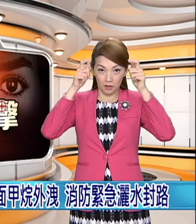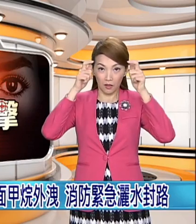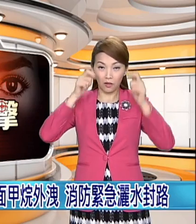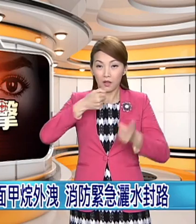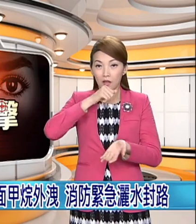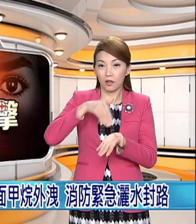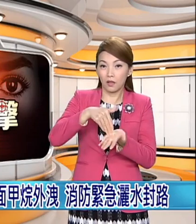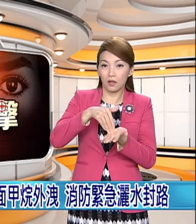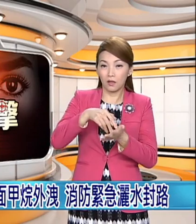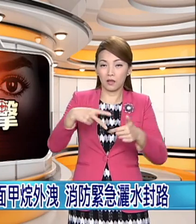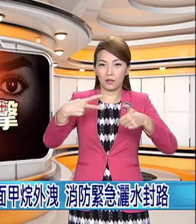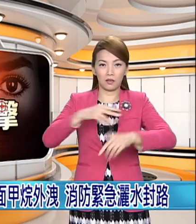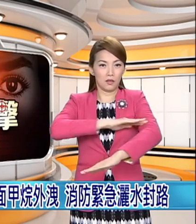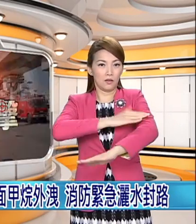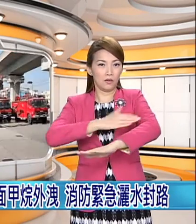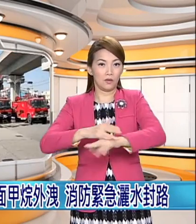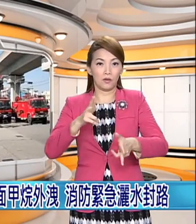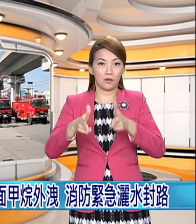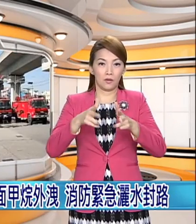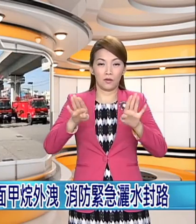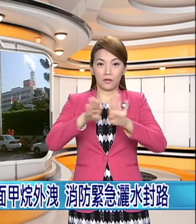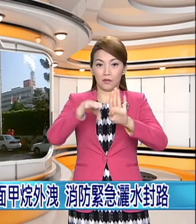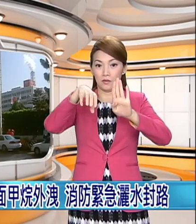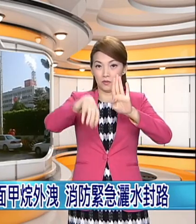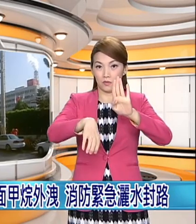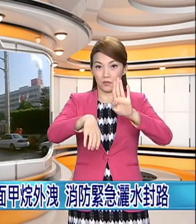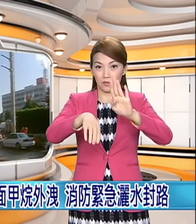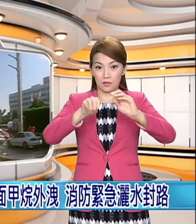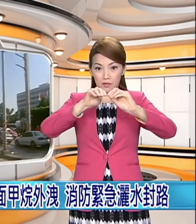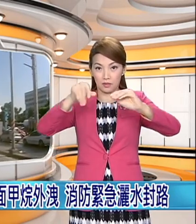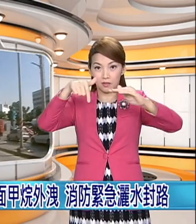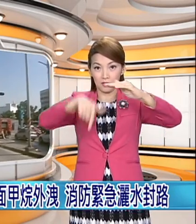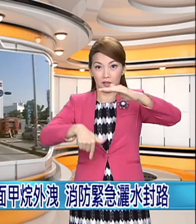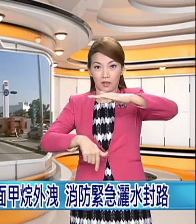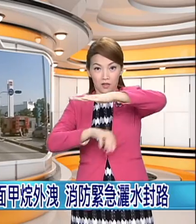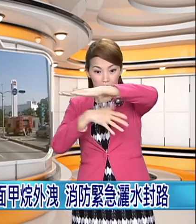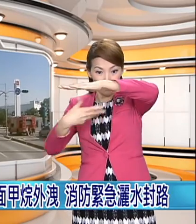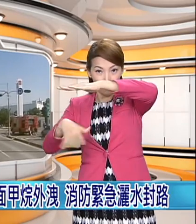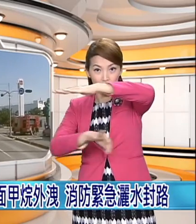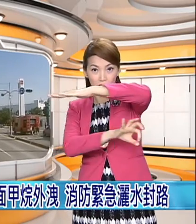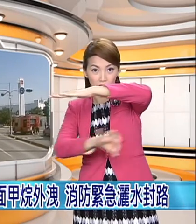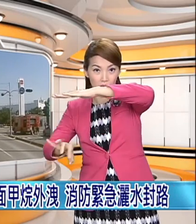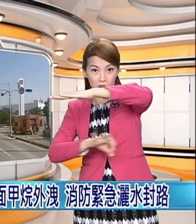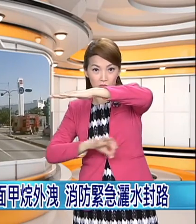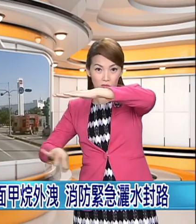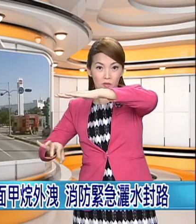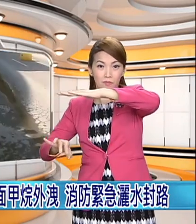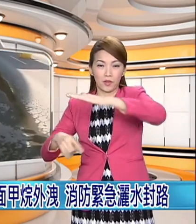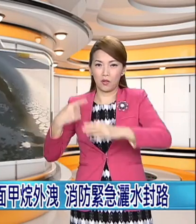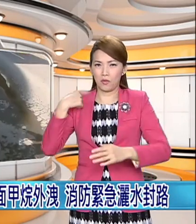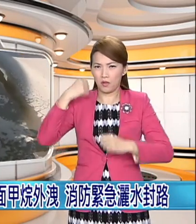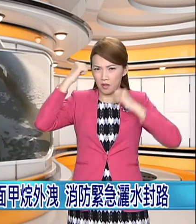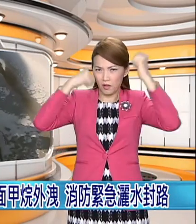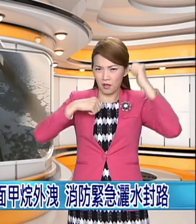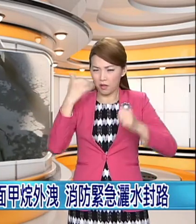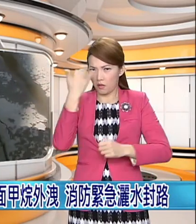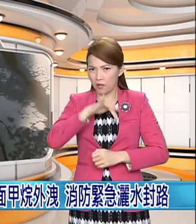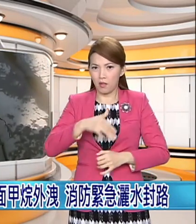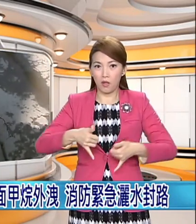高雄台塑人武厂门口的水管路，昨天早上突然从路面裂缝飘